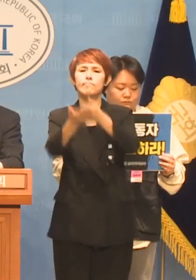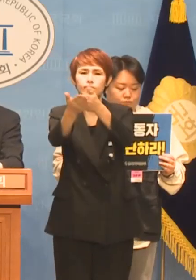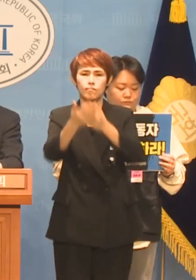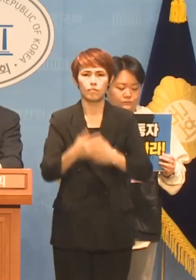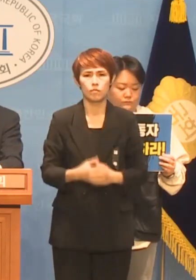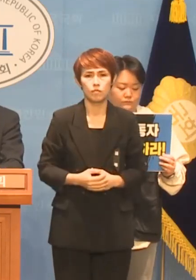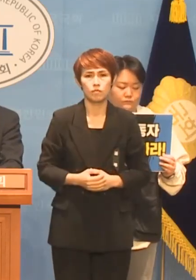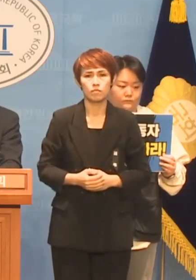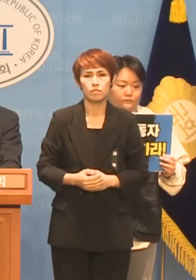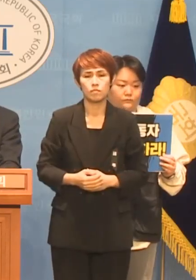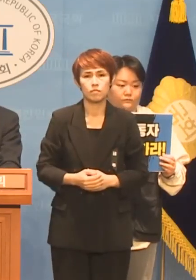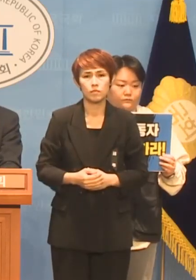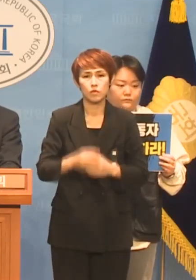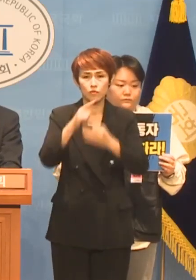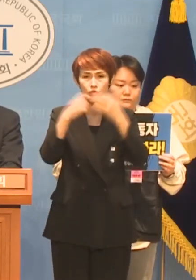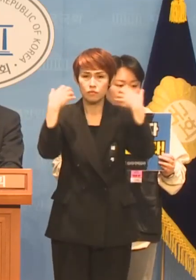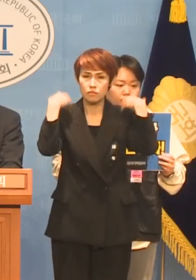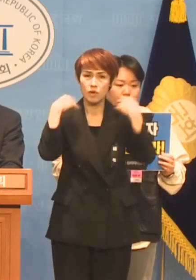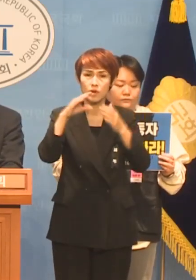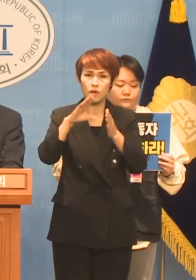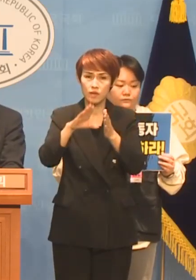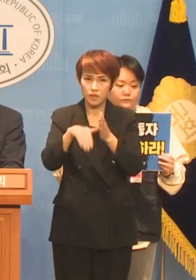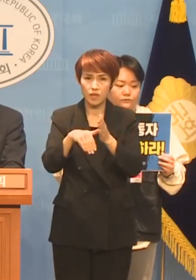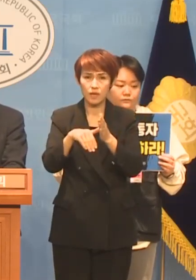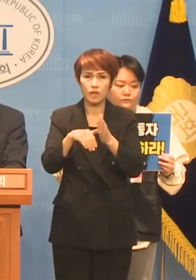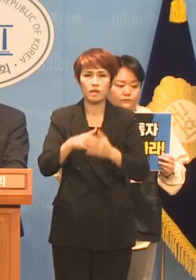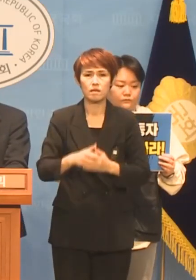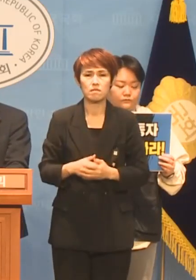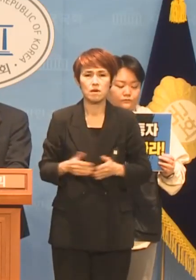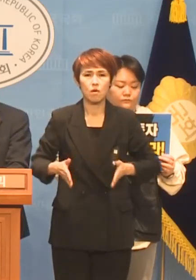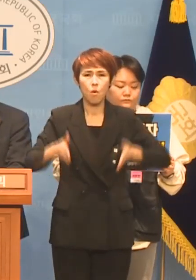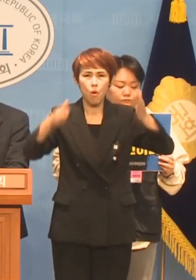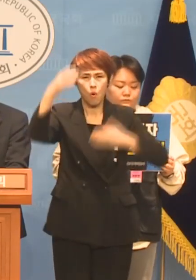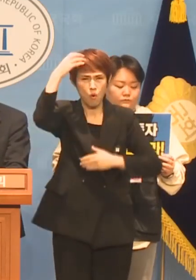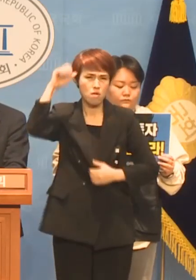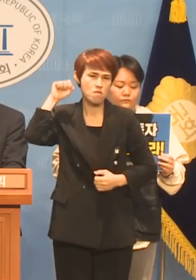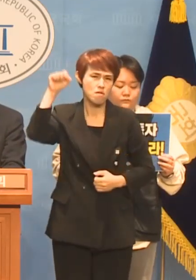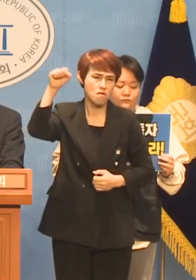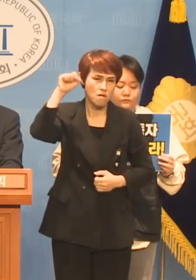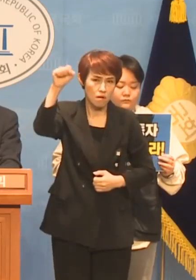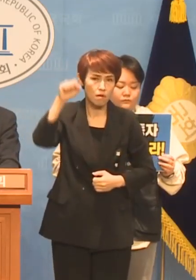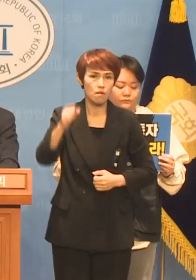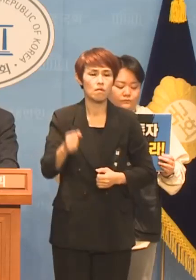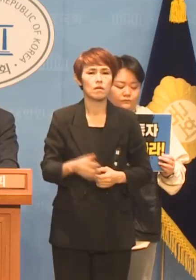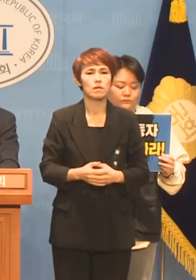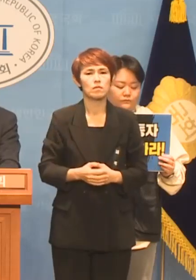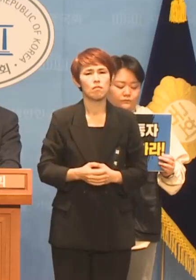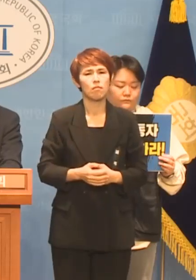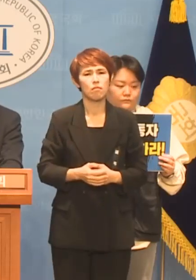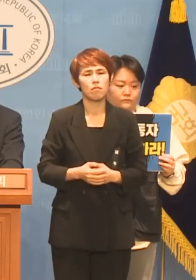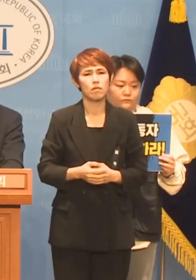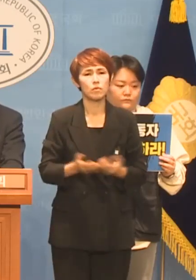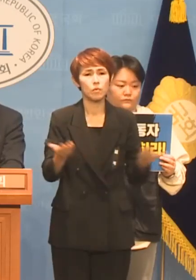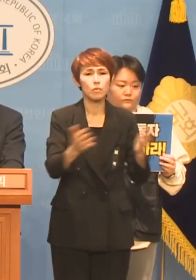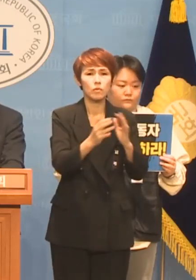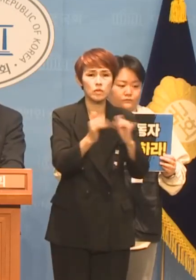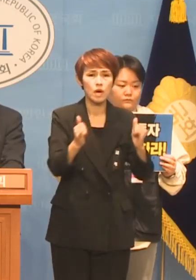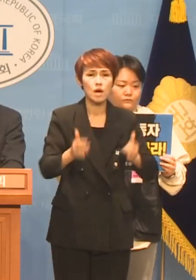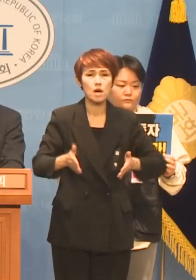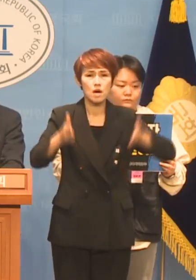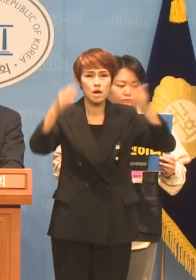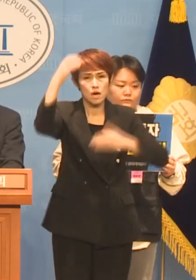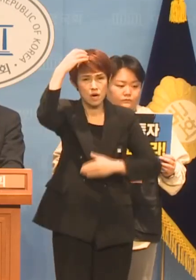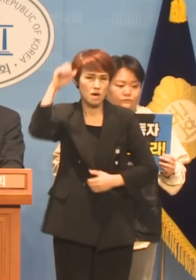현 정권 들어서 하이옵티컬 고공농성, 건설노동자 국회 앞 고공농성 등 노동자가